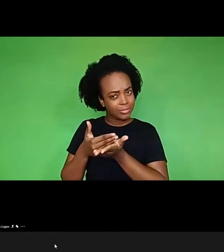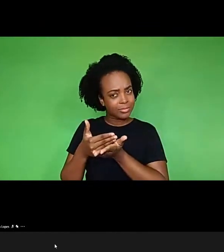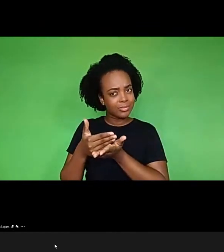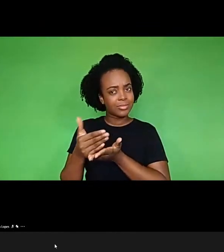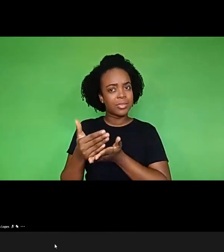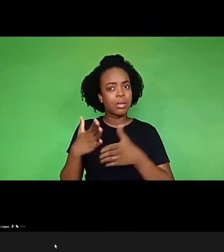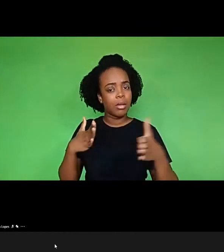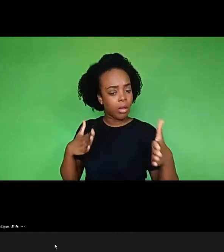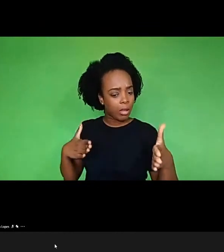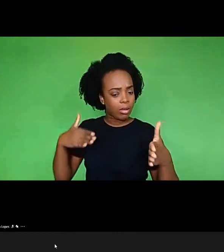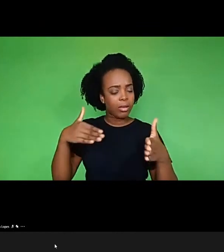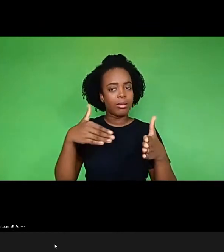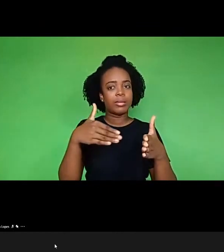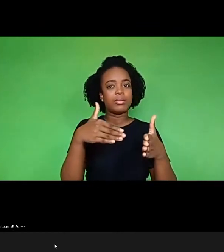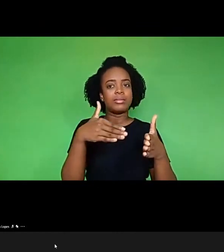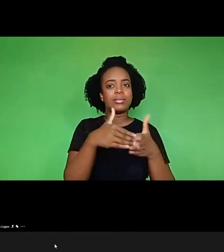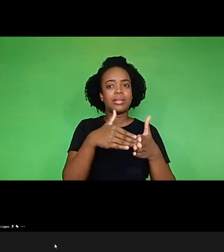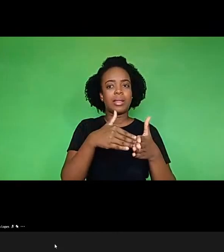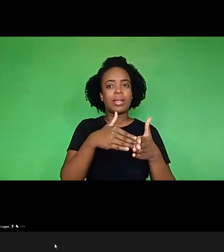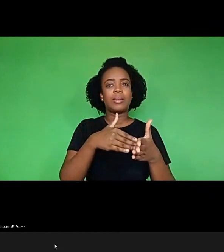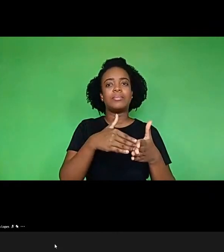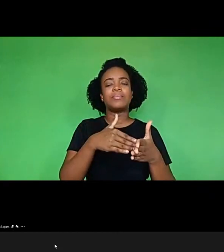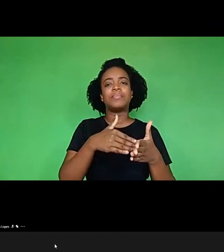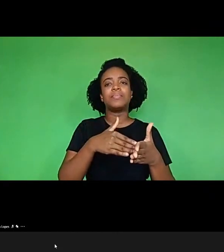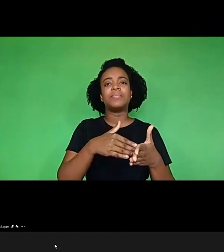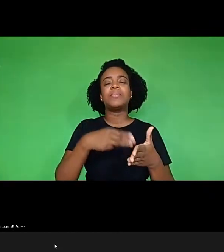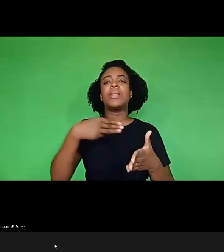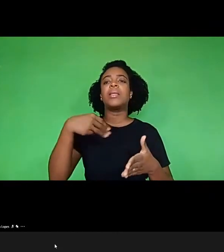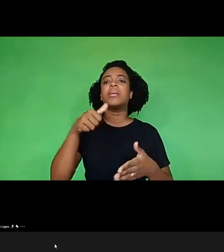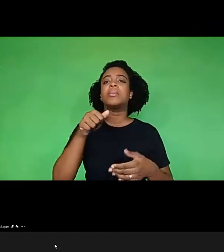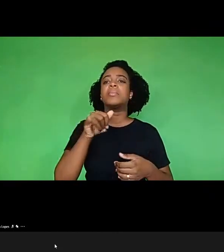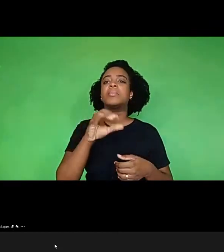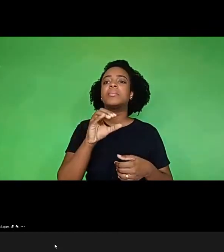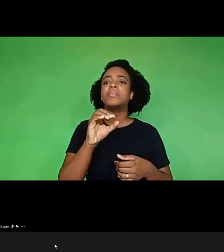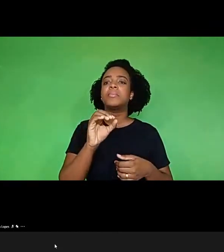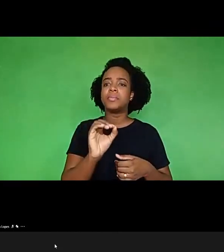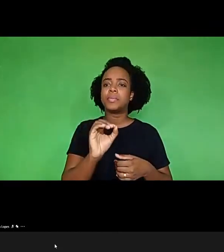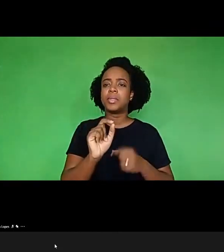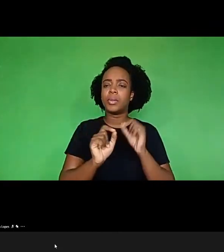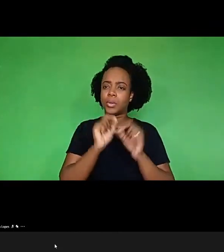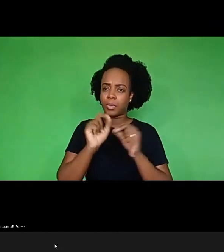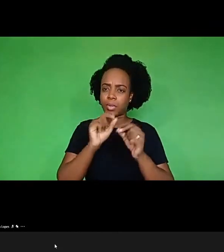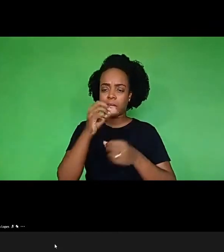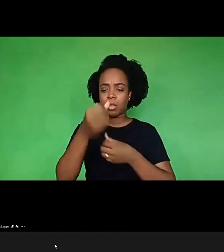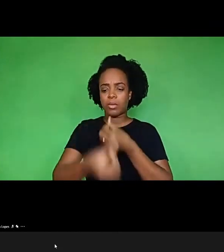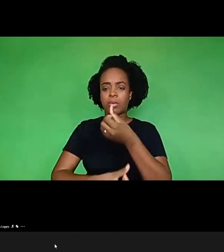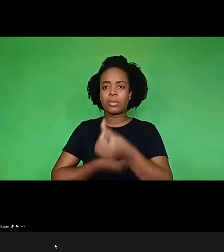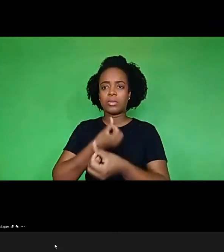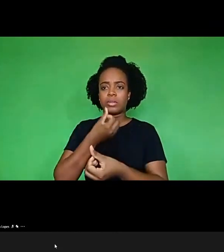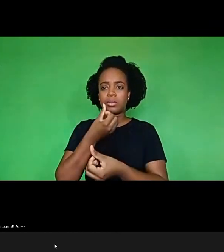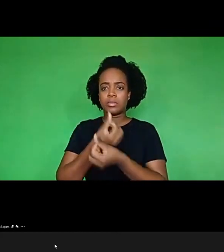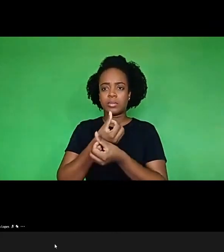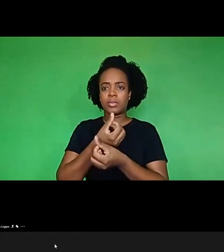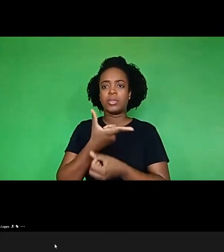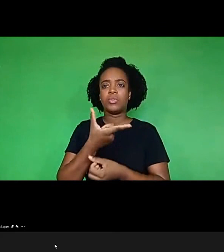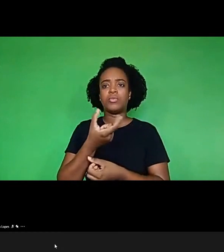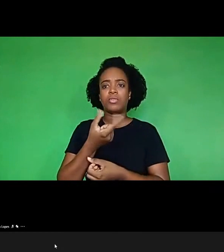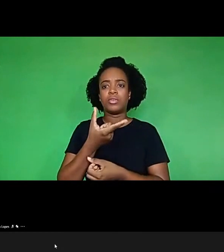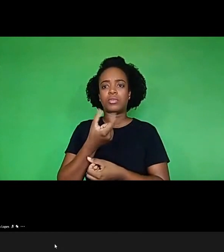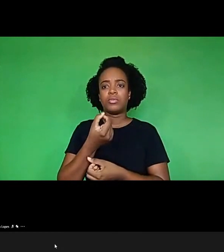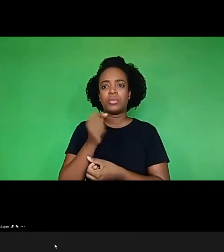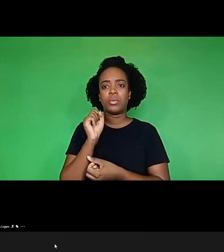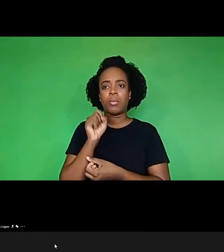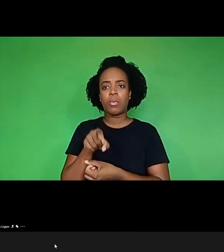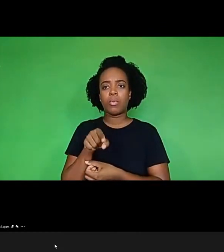ou início de maio, tá? Vai ser o semestre de 2020.1. Bom,